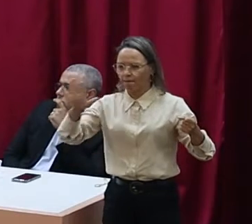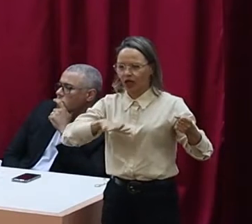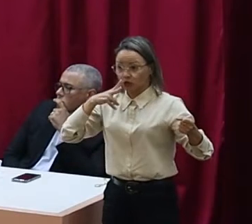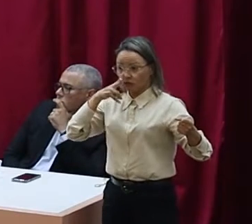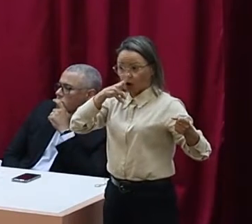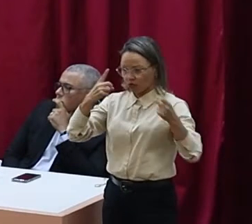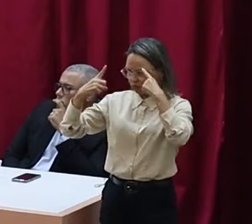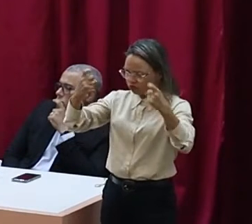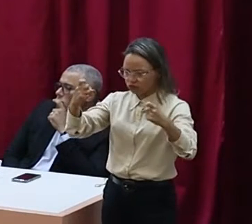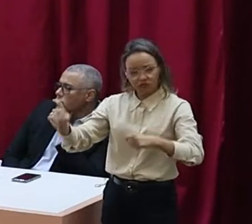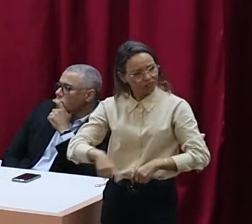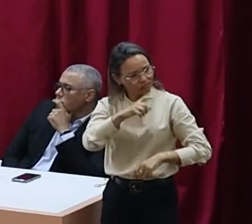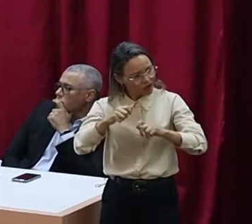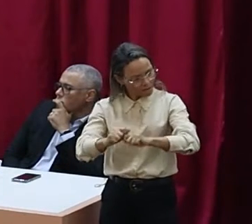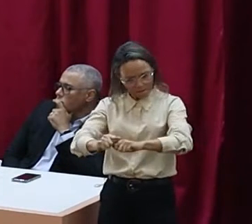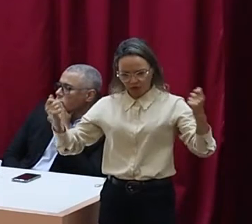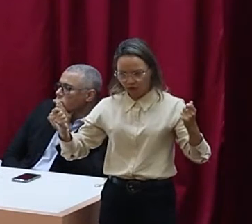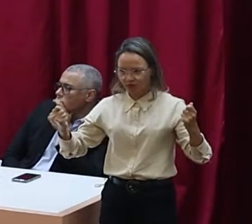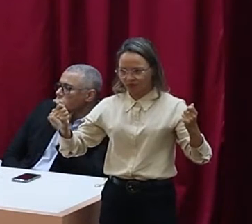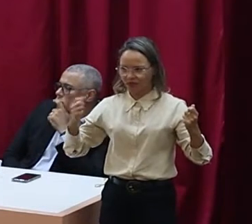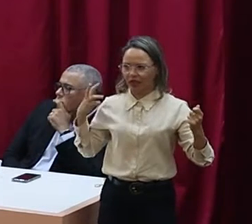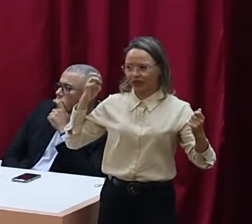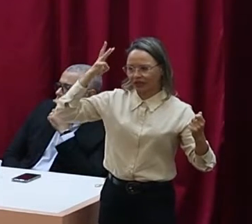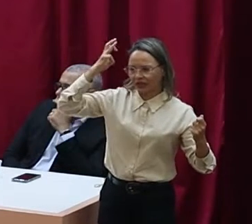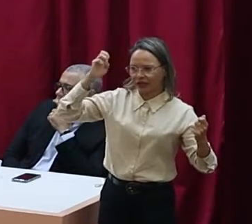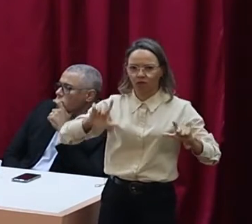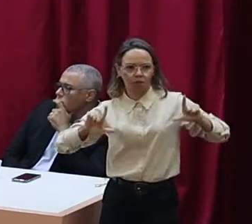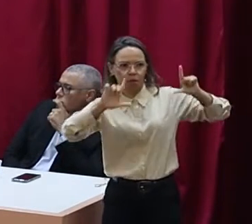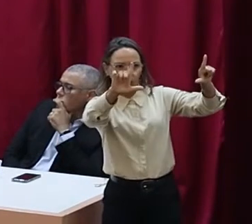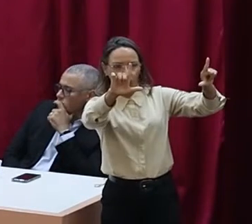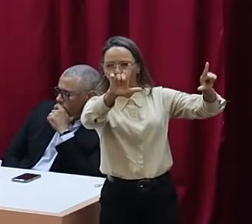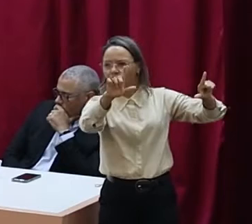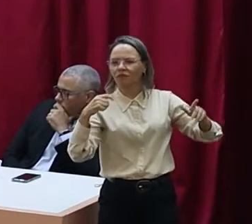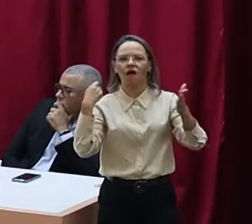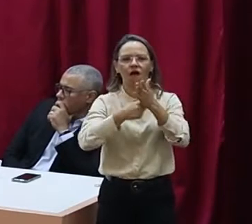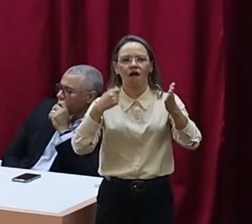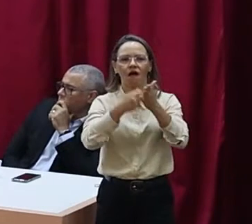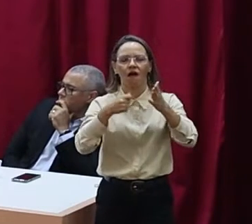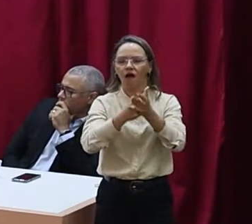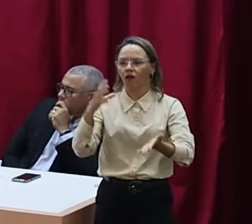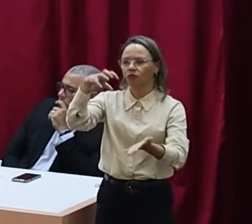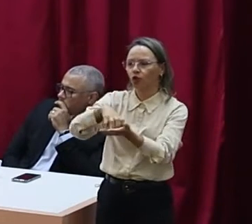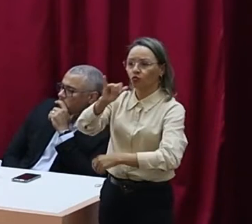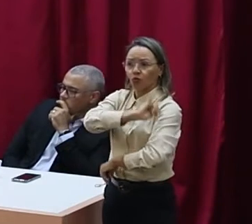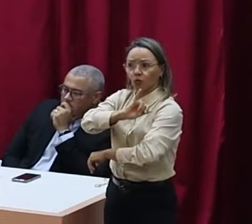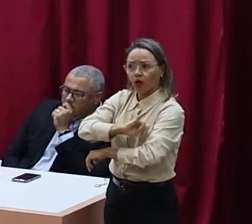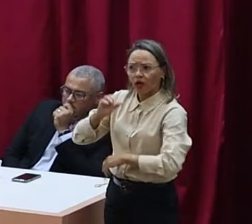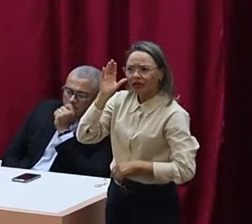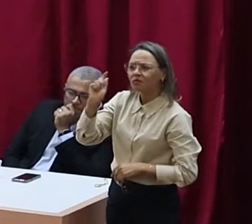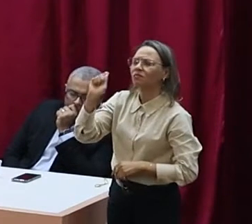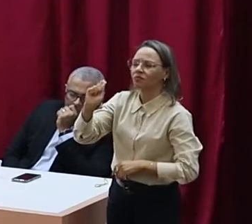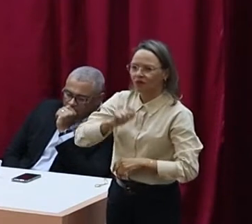né? Da placa da Marielle Franco, que tinha sido colocada por ativistas lá no centro do Rio. E é muito interessante que